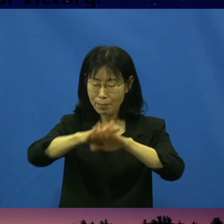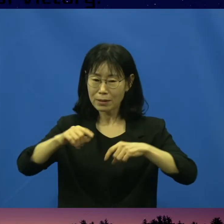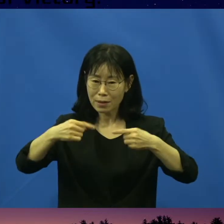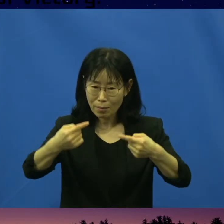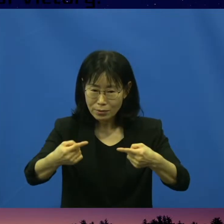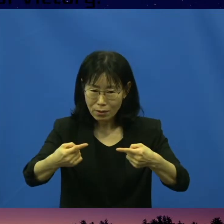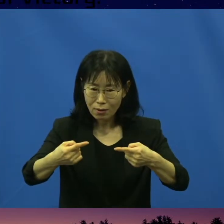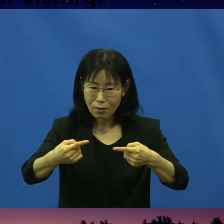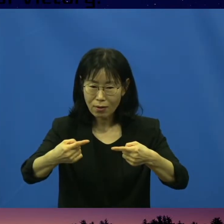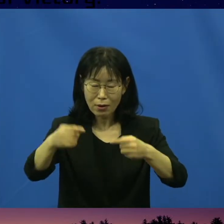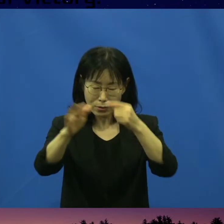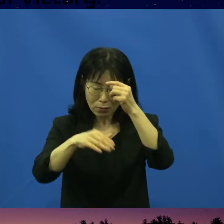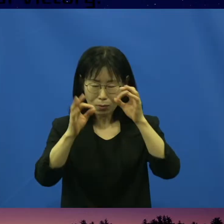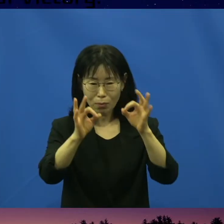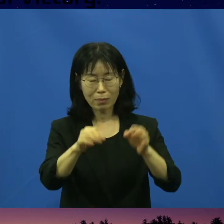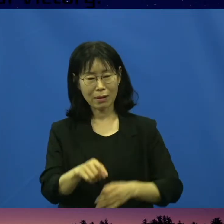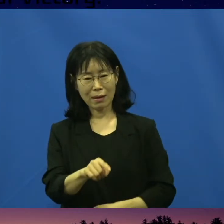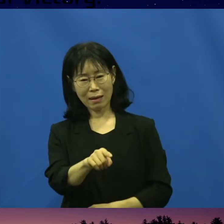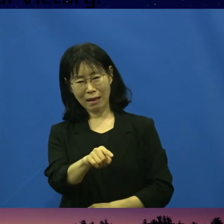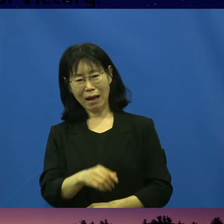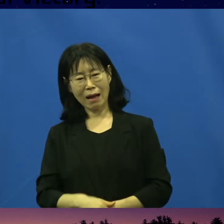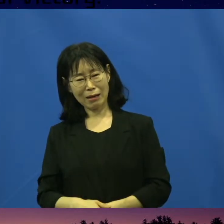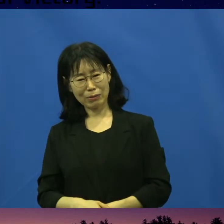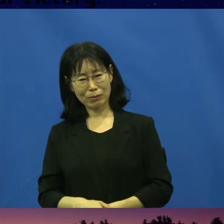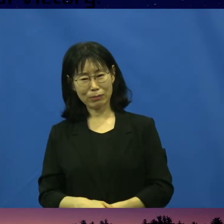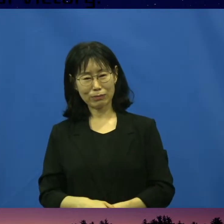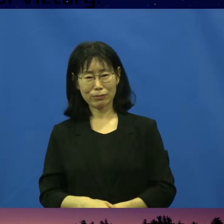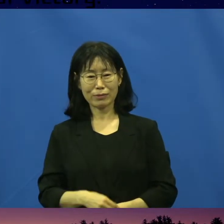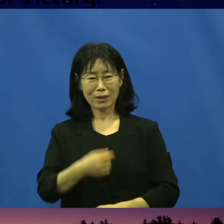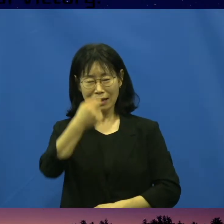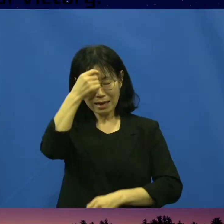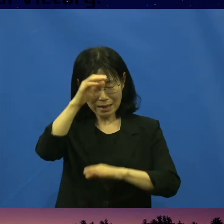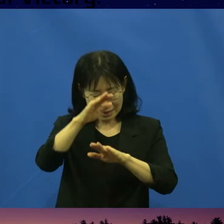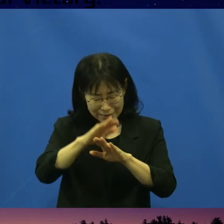좀 못나서는 금요일날 저 가가지고 질질 짜고 이러나.